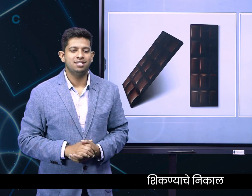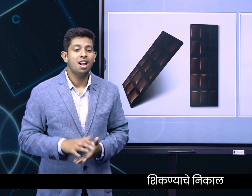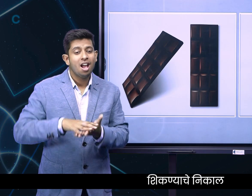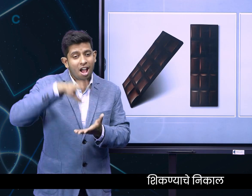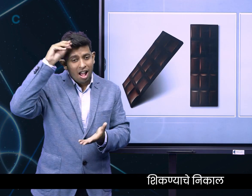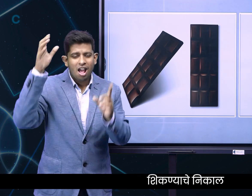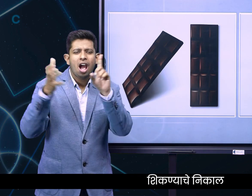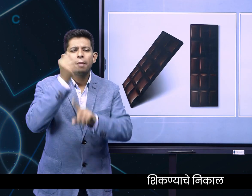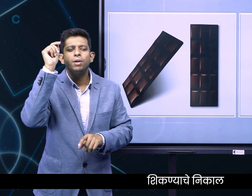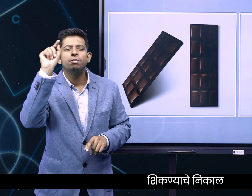शिकण्याचे निकाल.